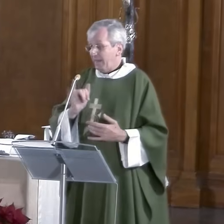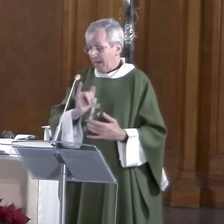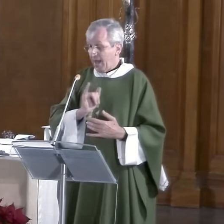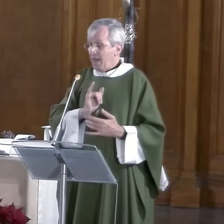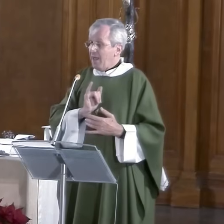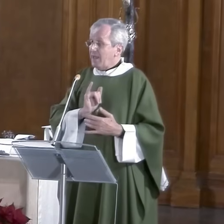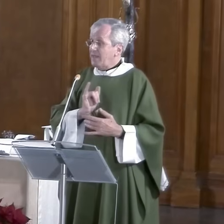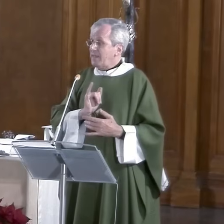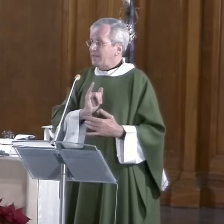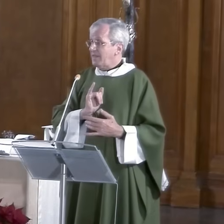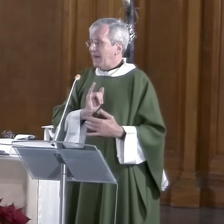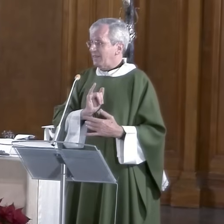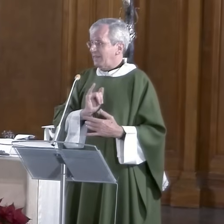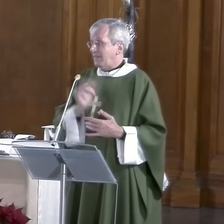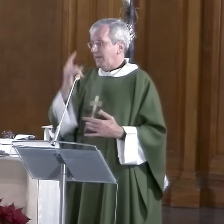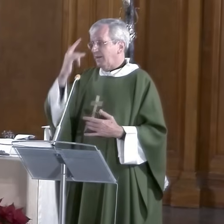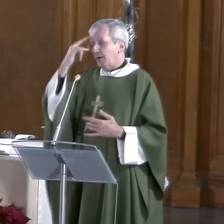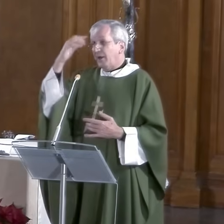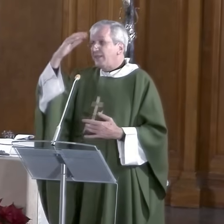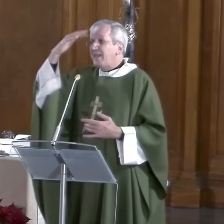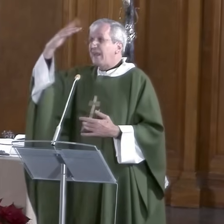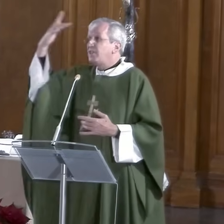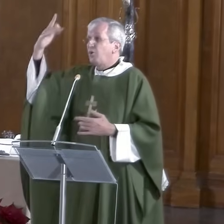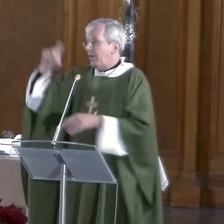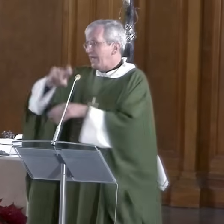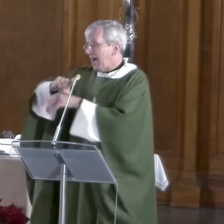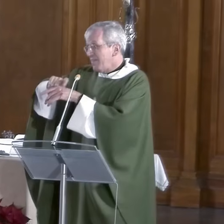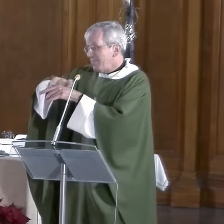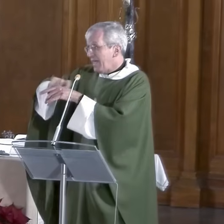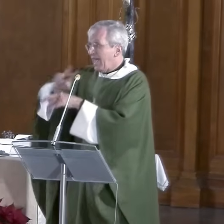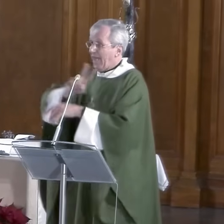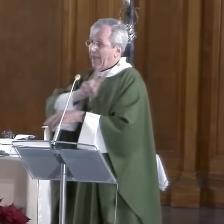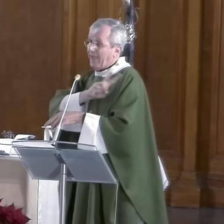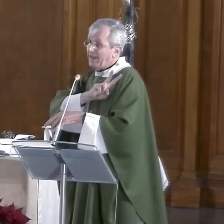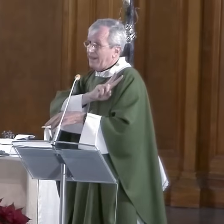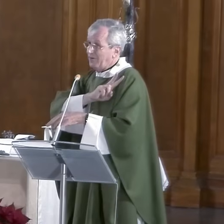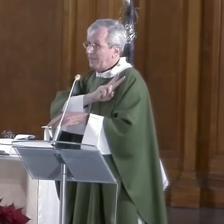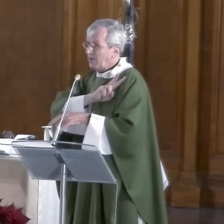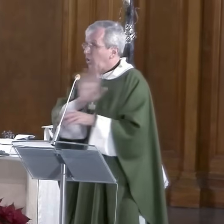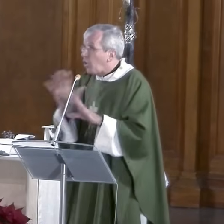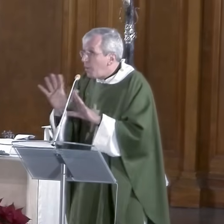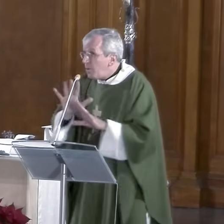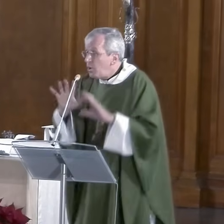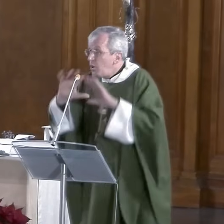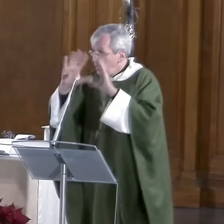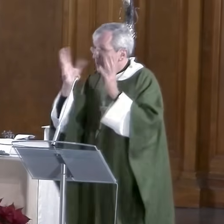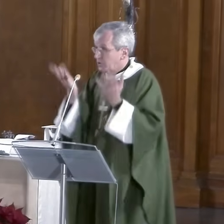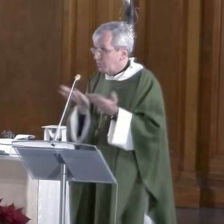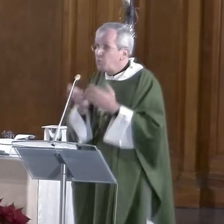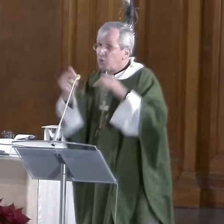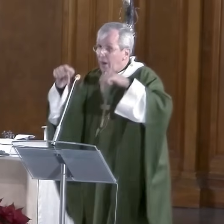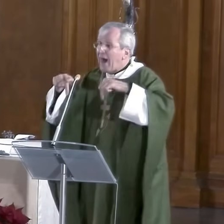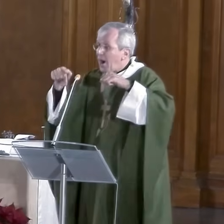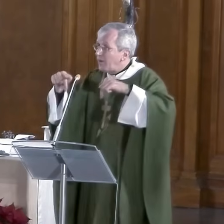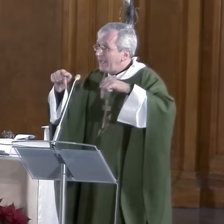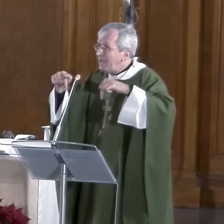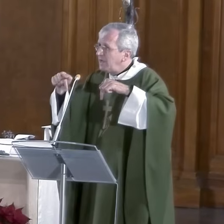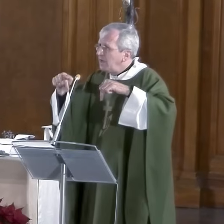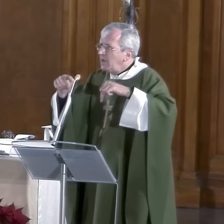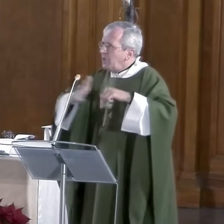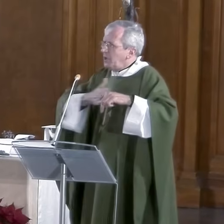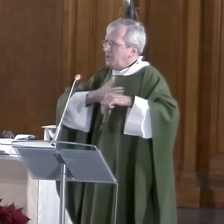tema de la identidad, de la ideología de género. Cómo nuestro mundo